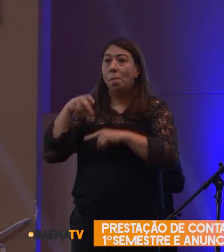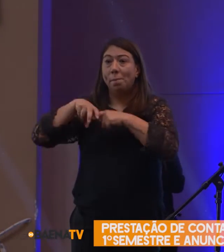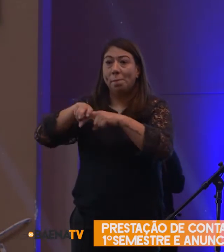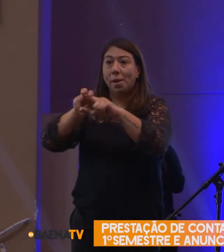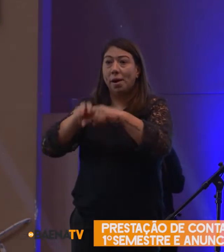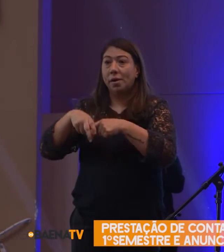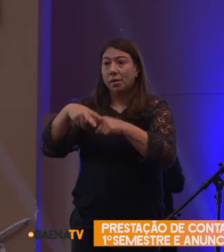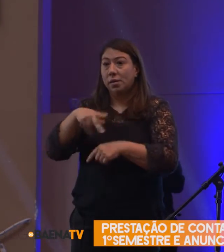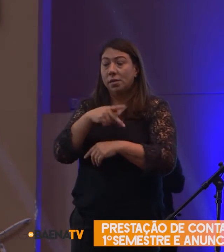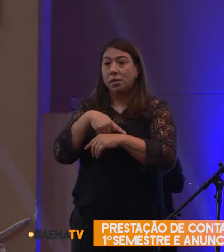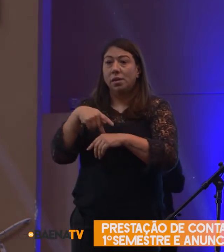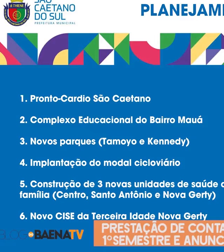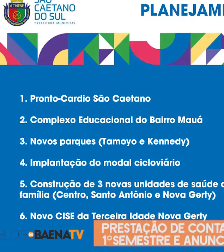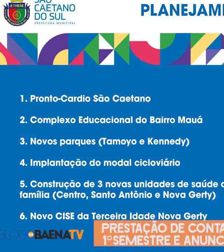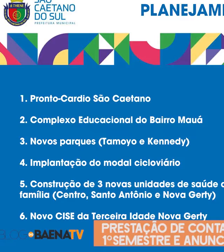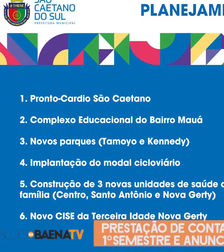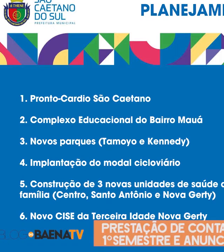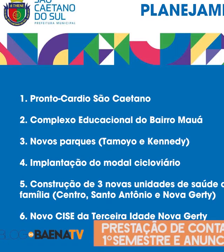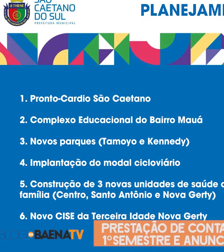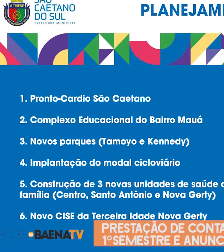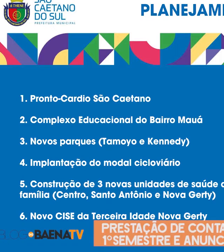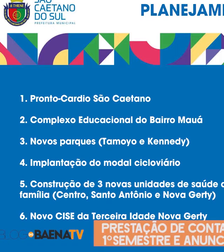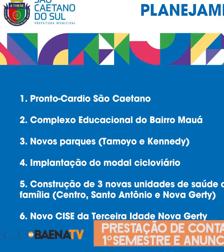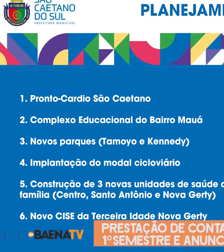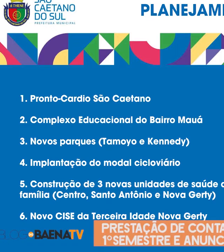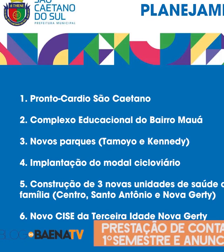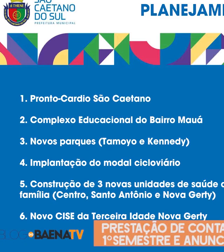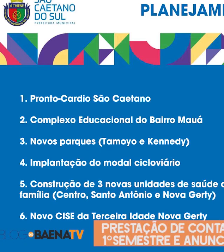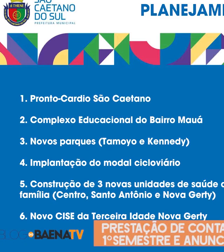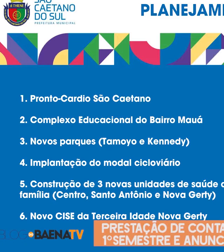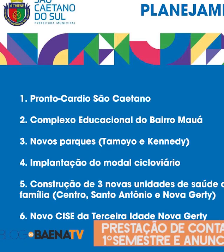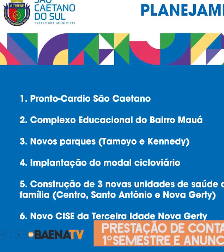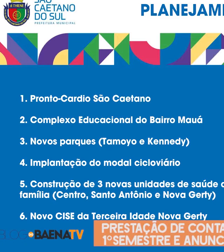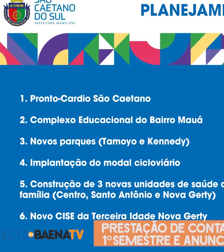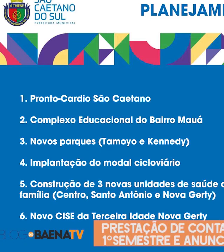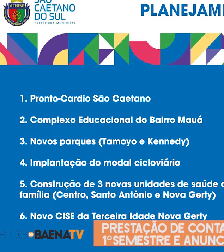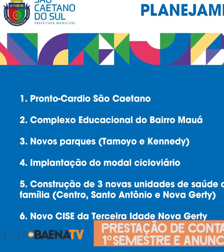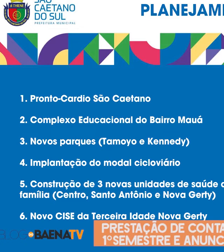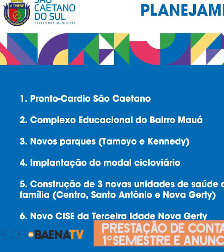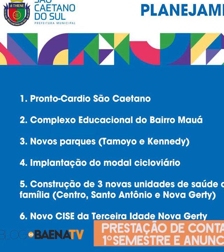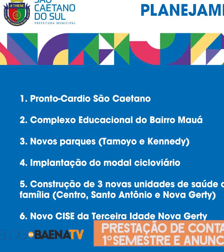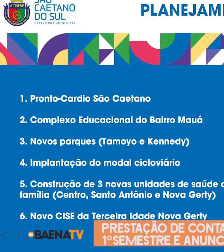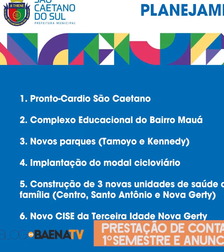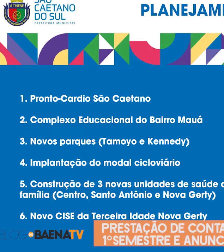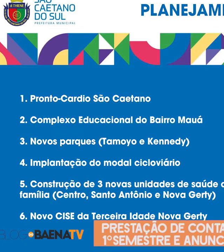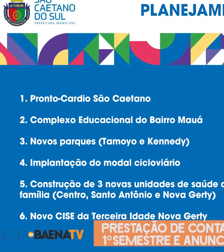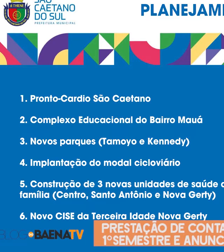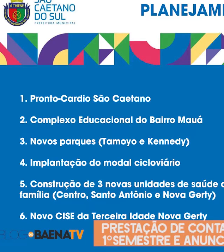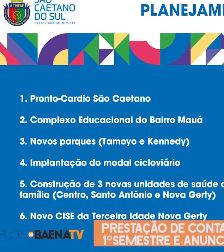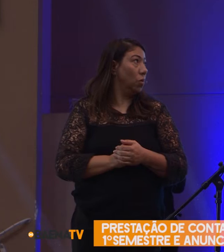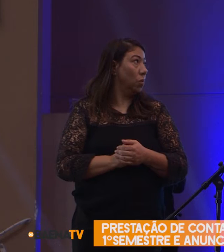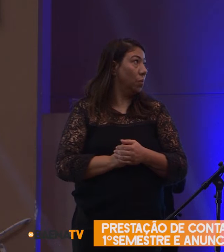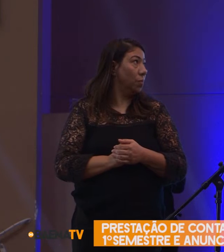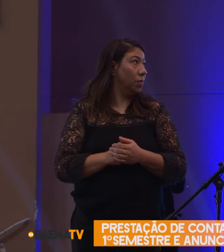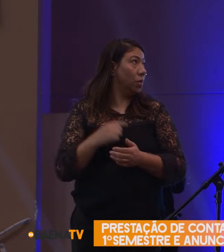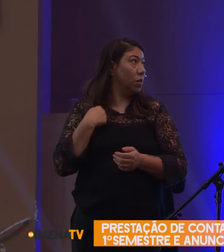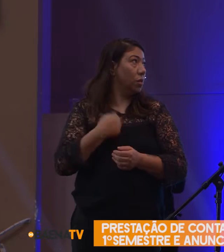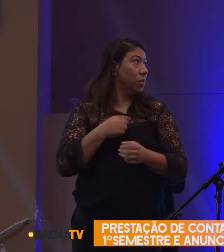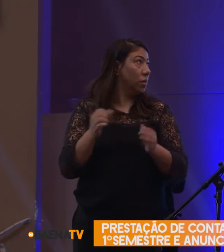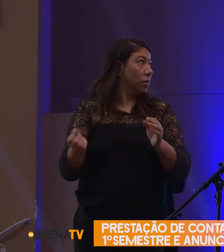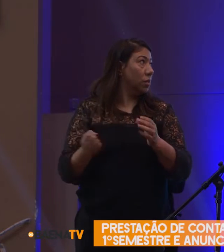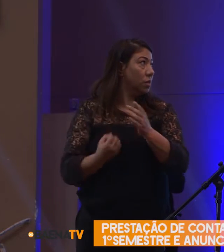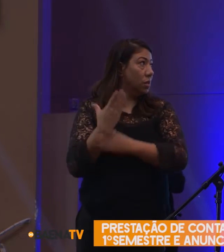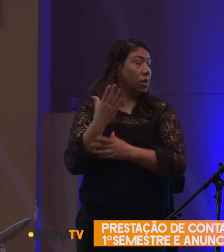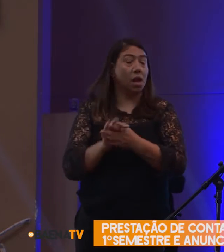Kennedy. Vamos implantar, já estamos iniciando a implantação de um modal viário. Nós vamos criar uma malha